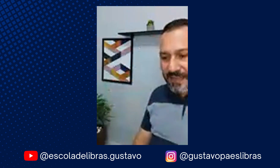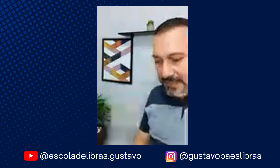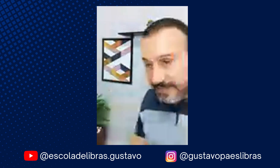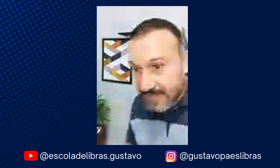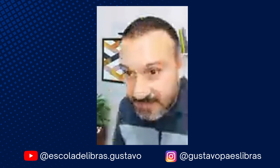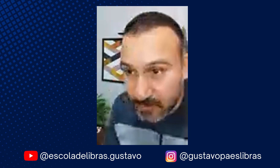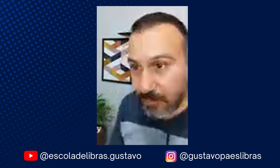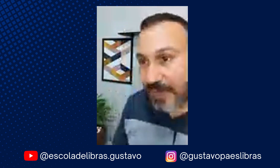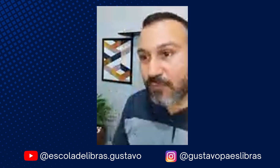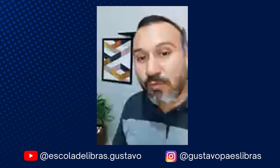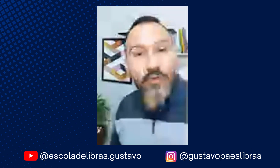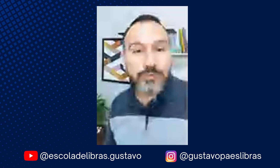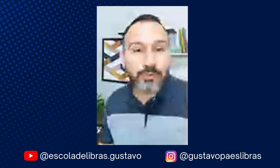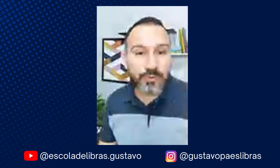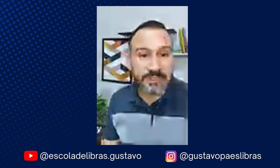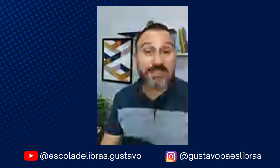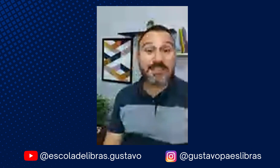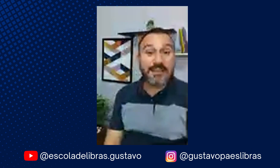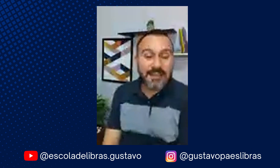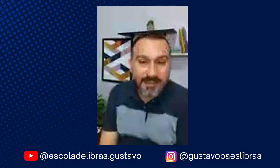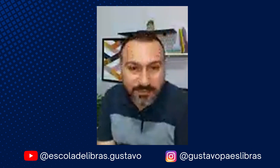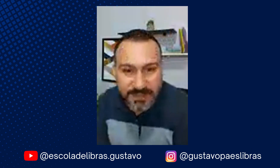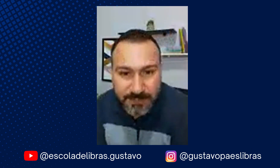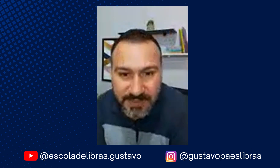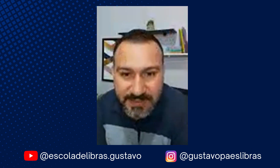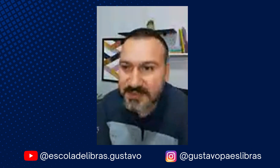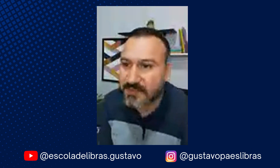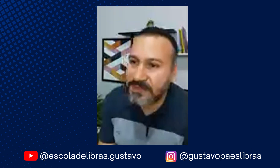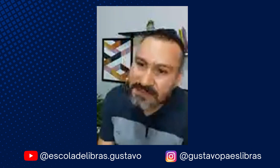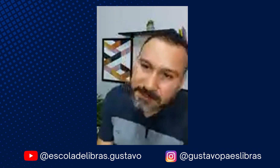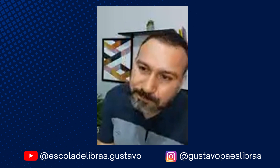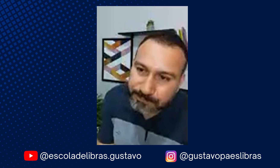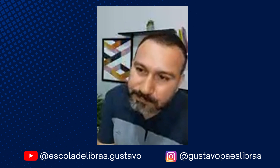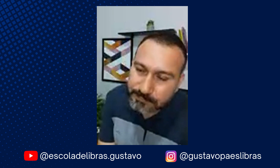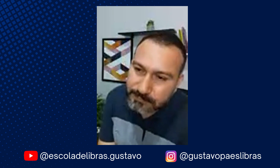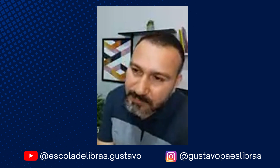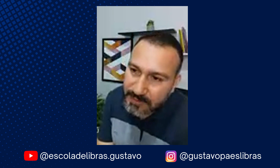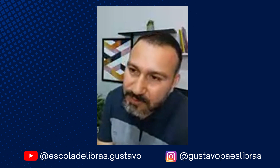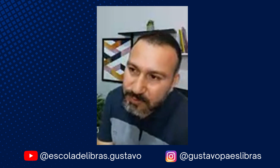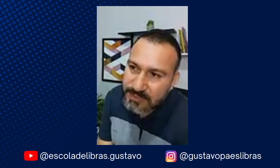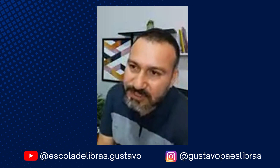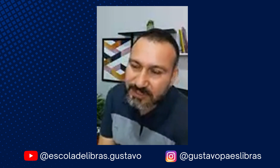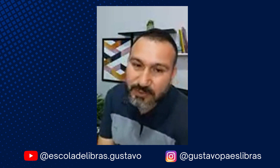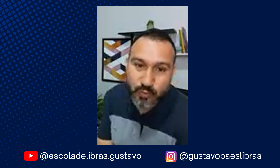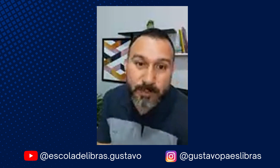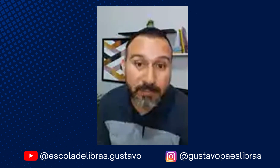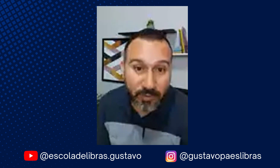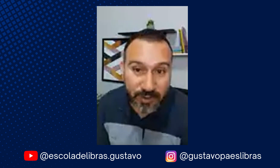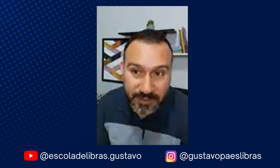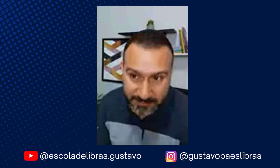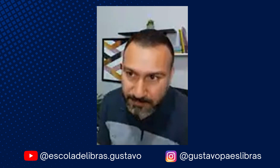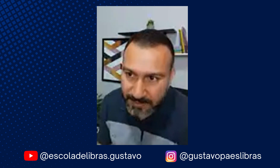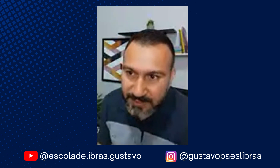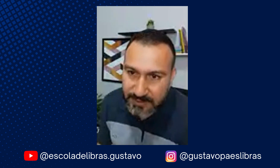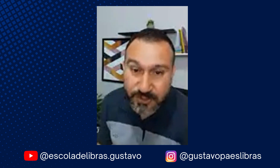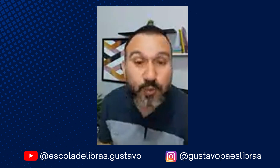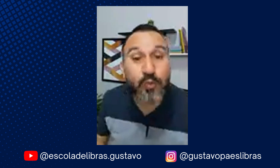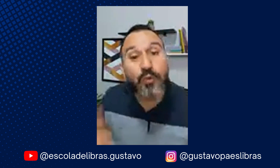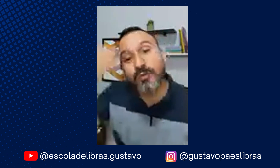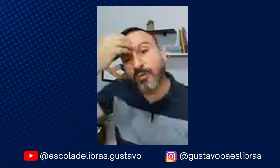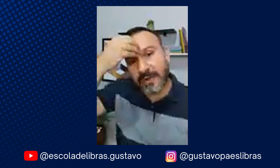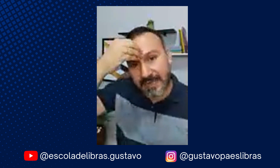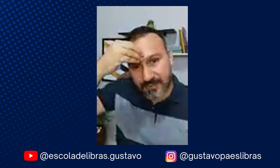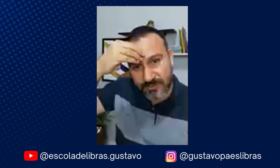atrás. Isso é um controle de delay que você precisa fazer. Ou seja, a sua memória também,